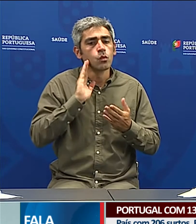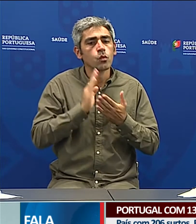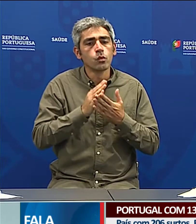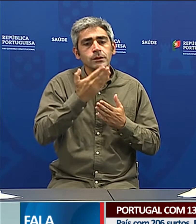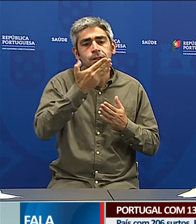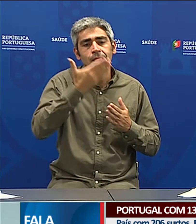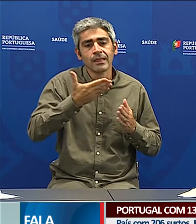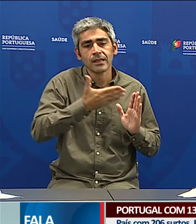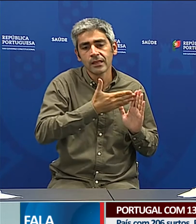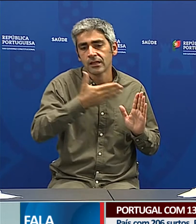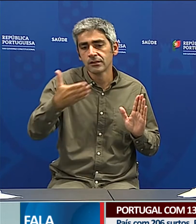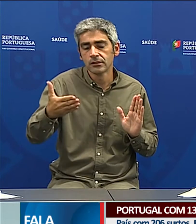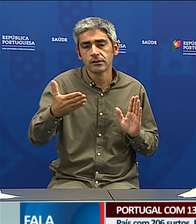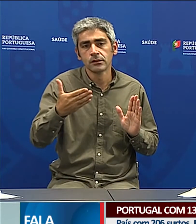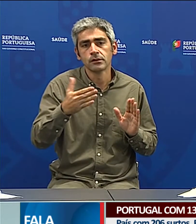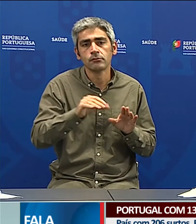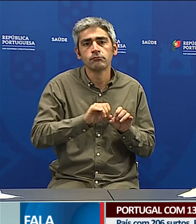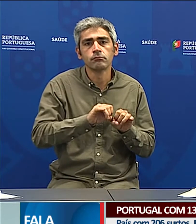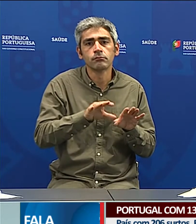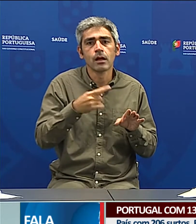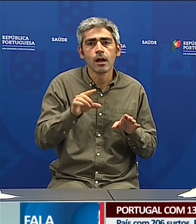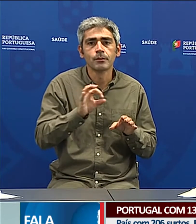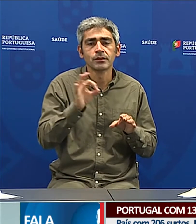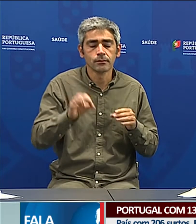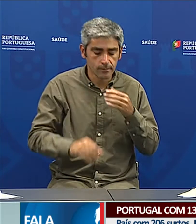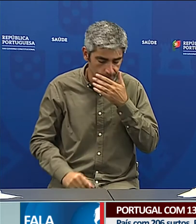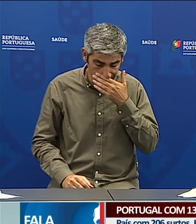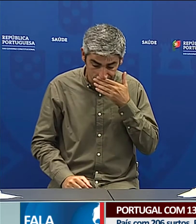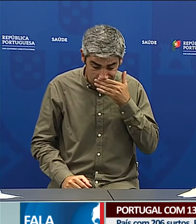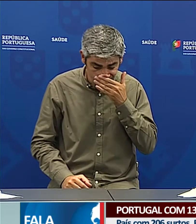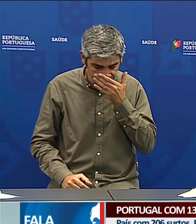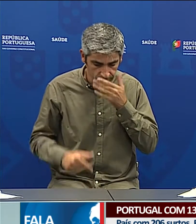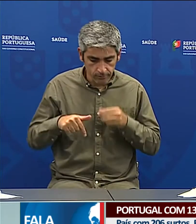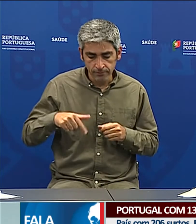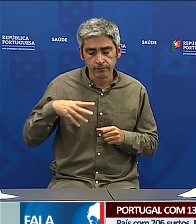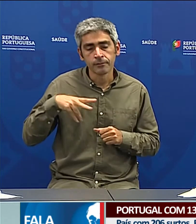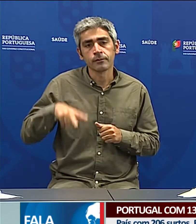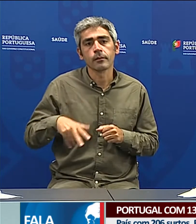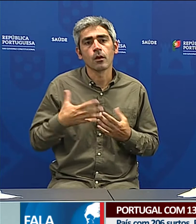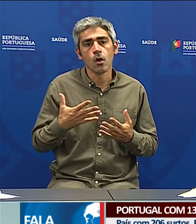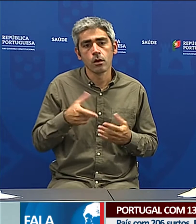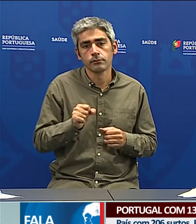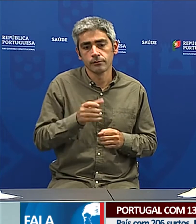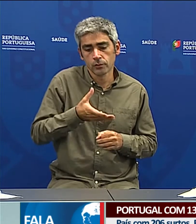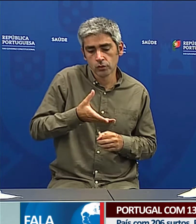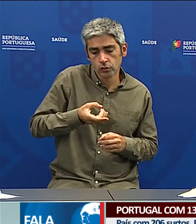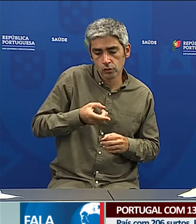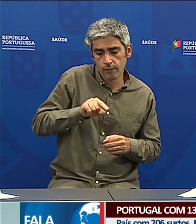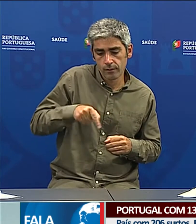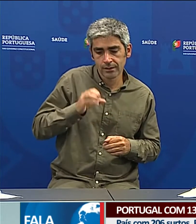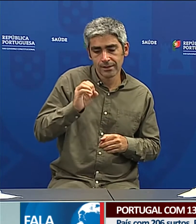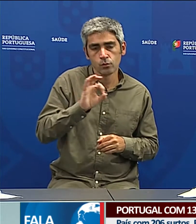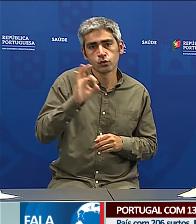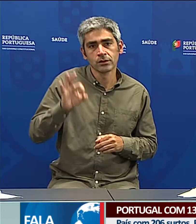sete dias tem agora uma, relativamente a Portugal, apresenta-se agora em 19,0